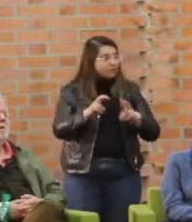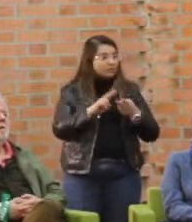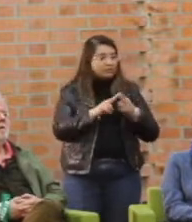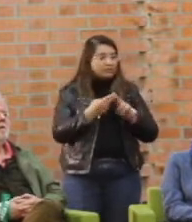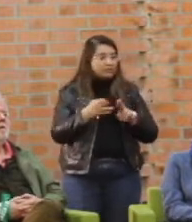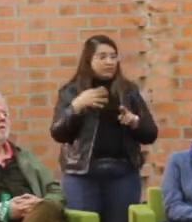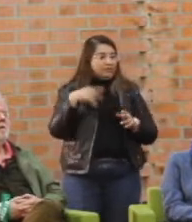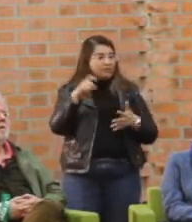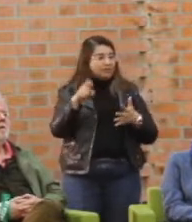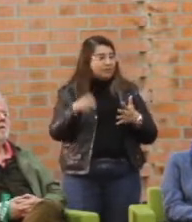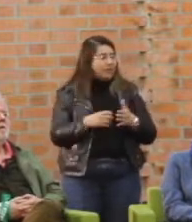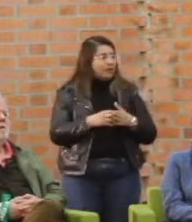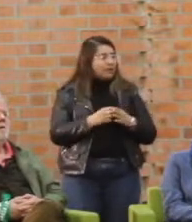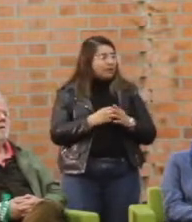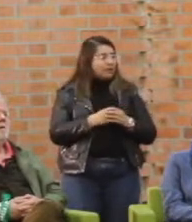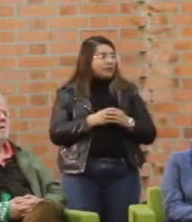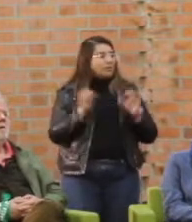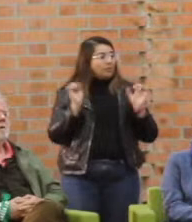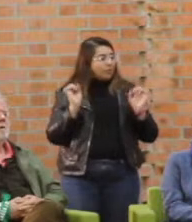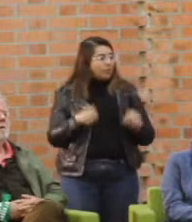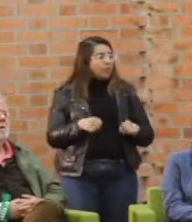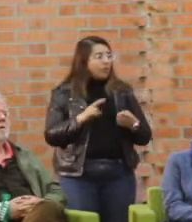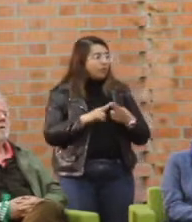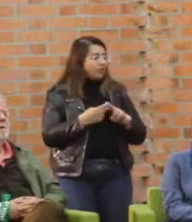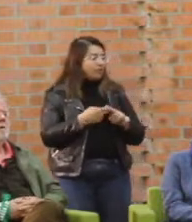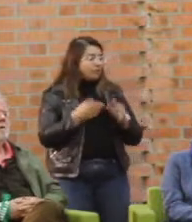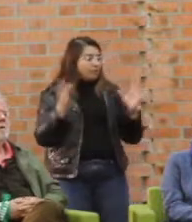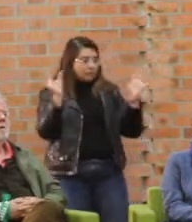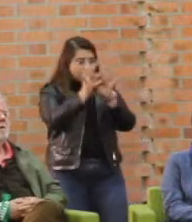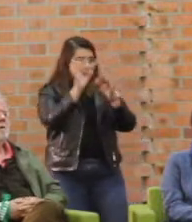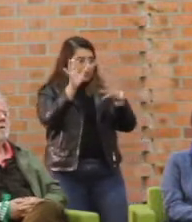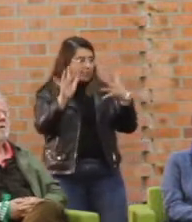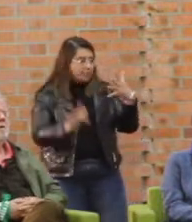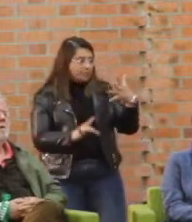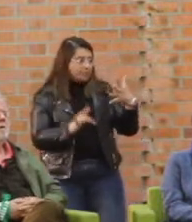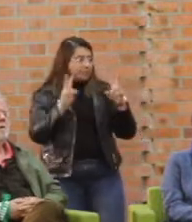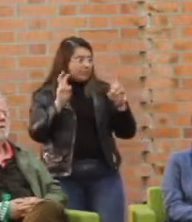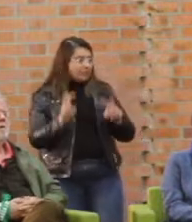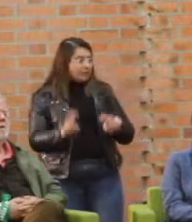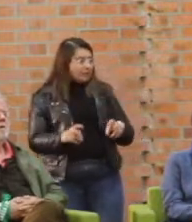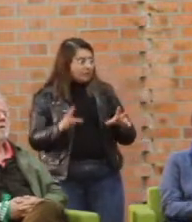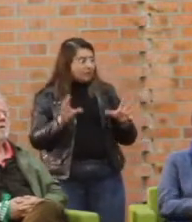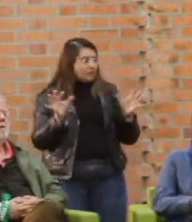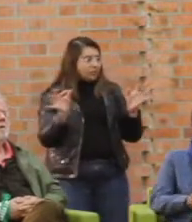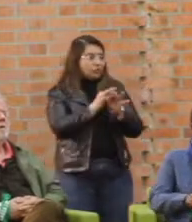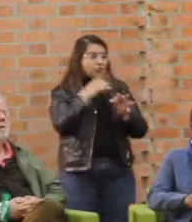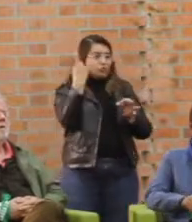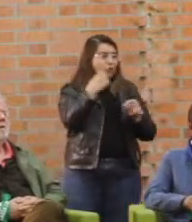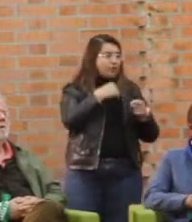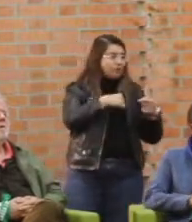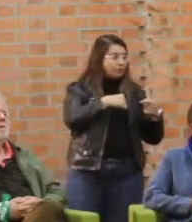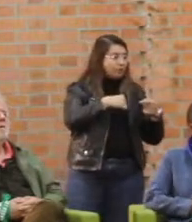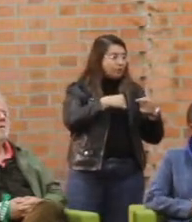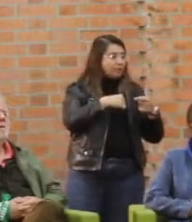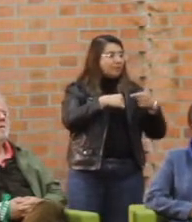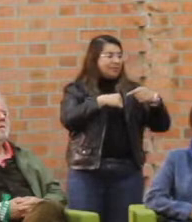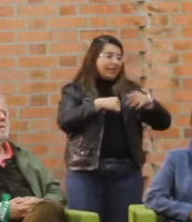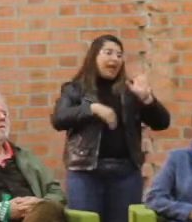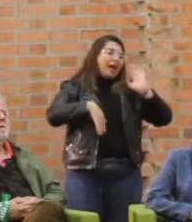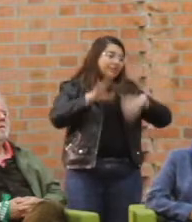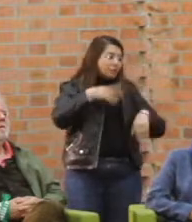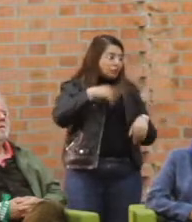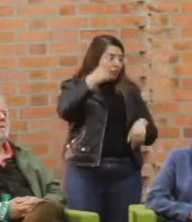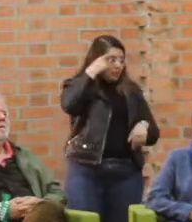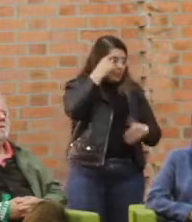áreas que puedan abordar estos asuntos de el asunto de los Derechos a veces también pienso